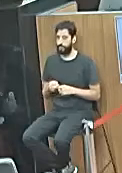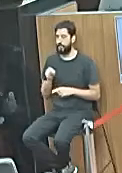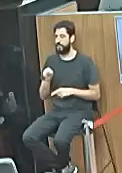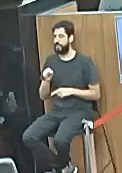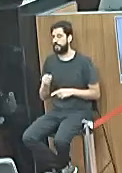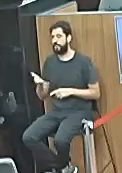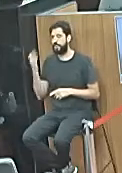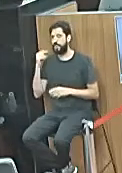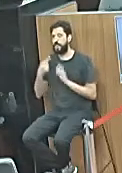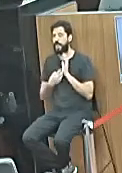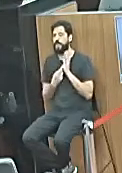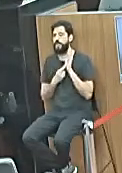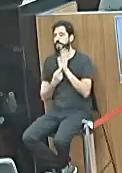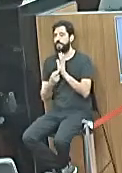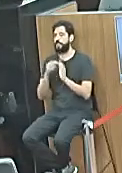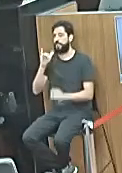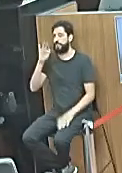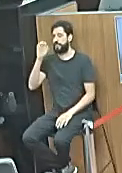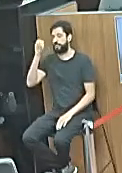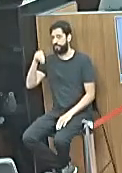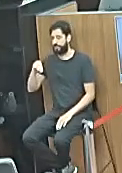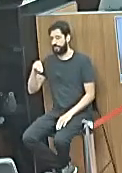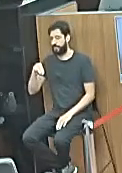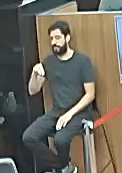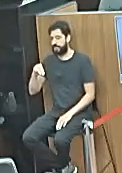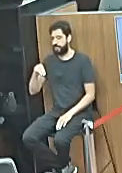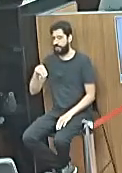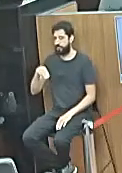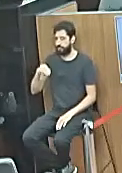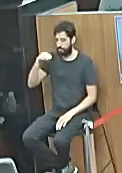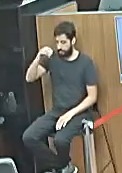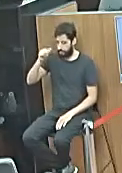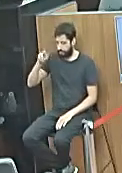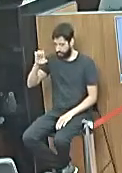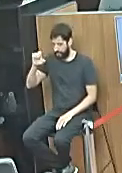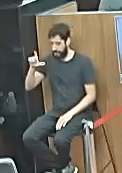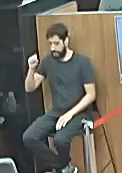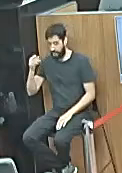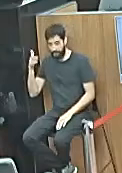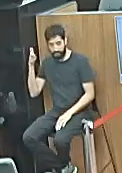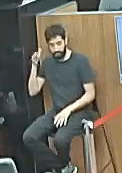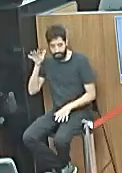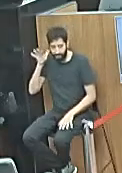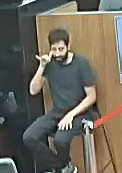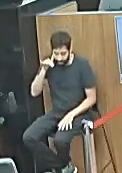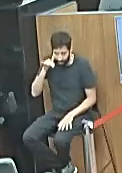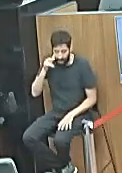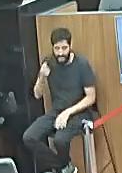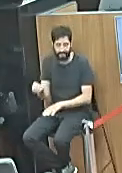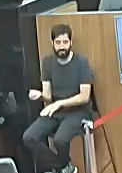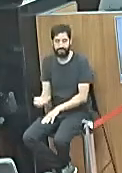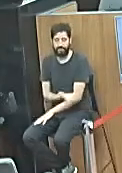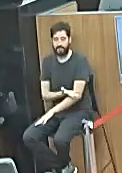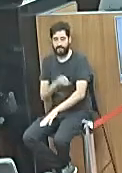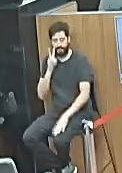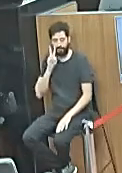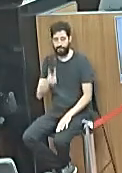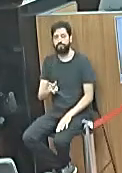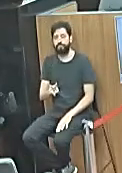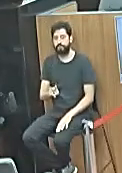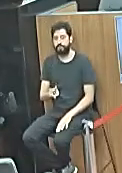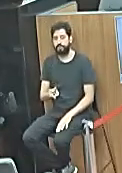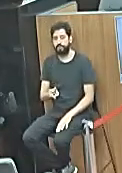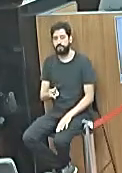do iphan o o o marcelo brito esteve lá pra conhecer e ele ficou emocionado lá dentro daquela caverna ele